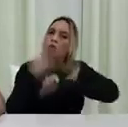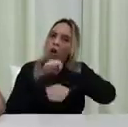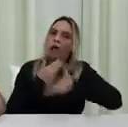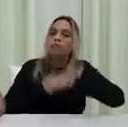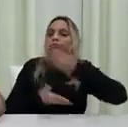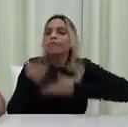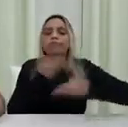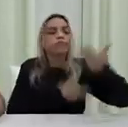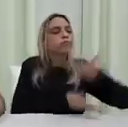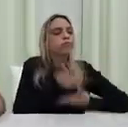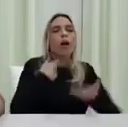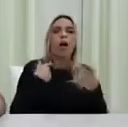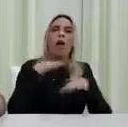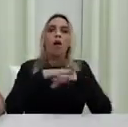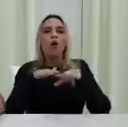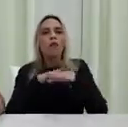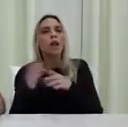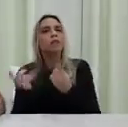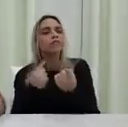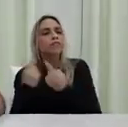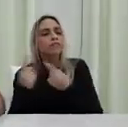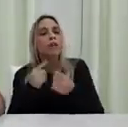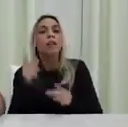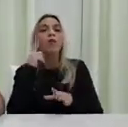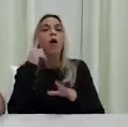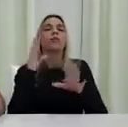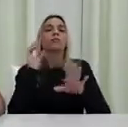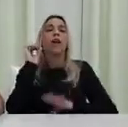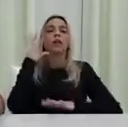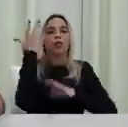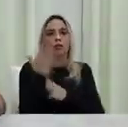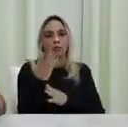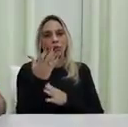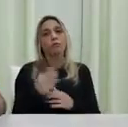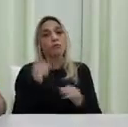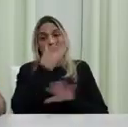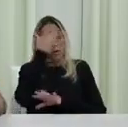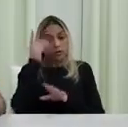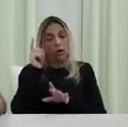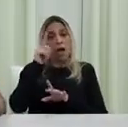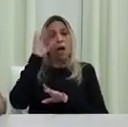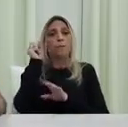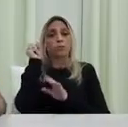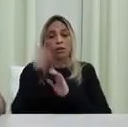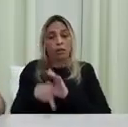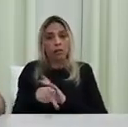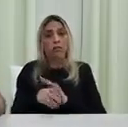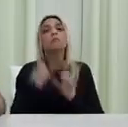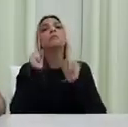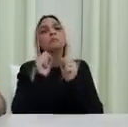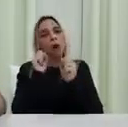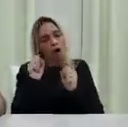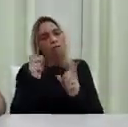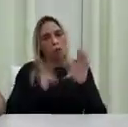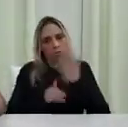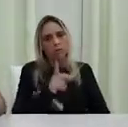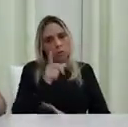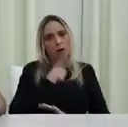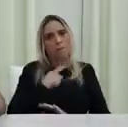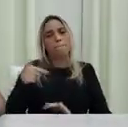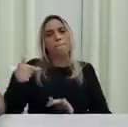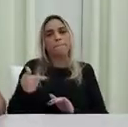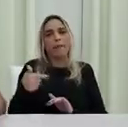tratar esse assunto e está praticamente garantido nesse decreto o porte para a praça das Forças Armadas. Obviamente, quem